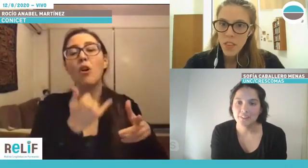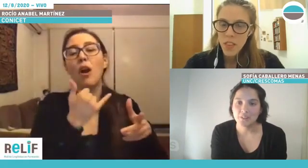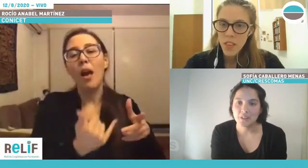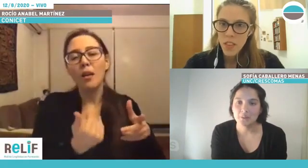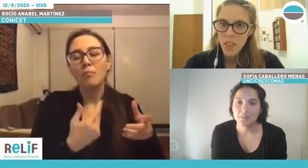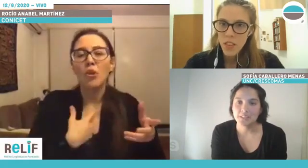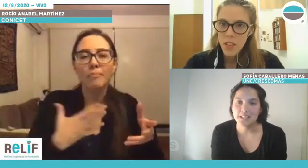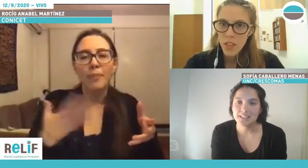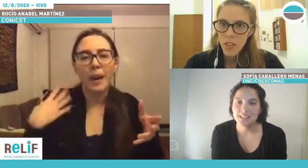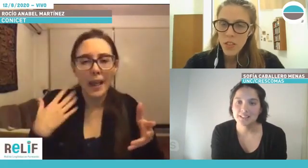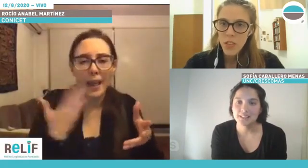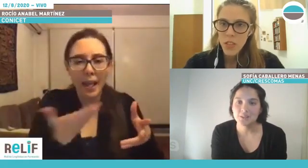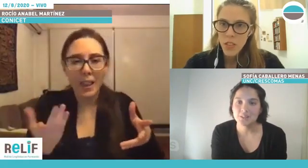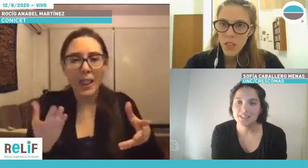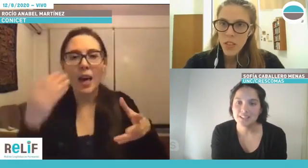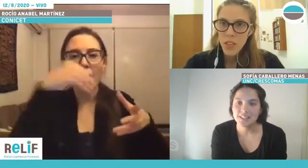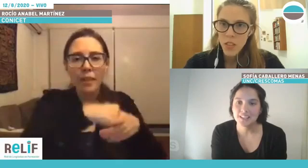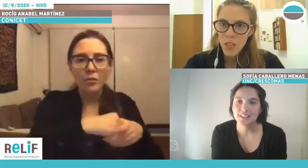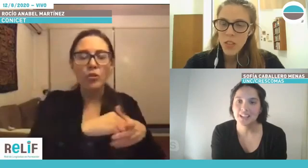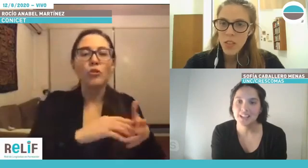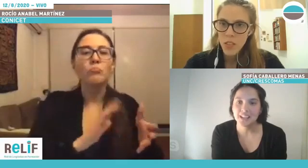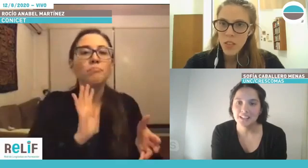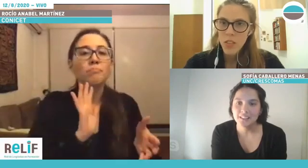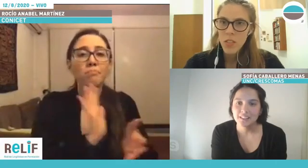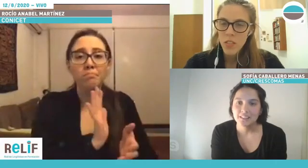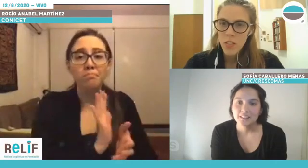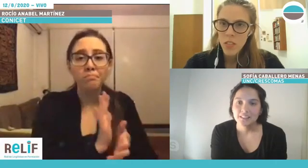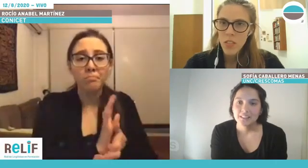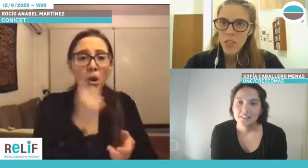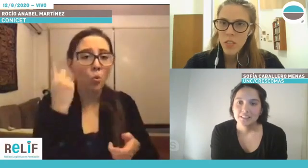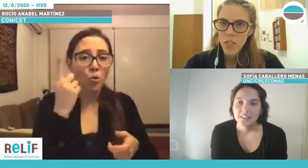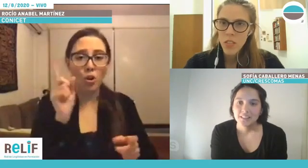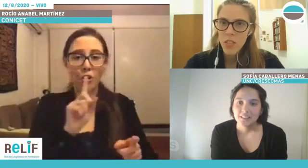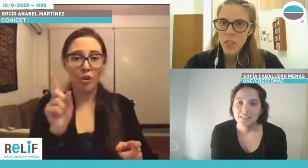cómo es adentro, digamos. Dentro de una seña en general,